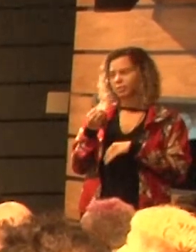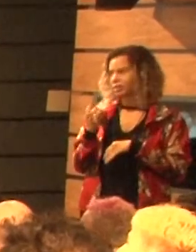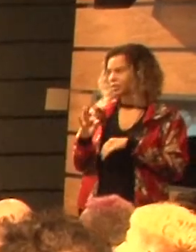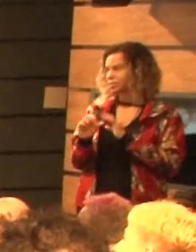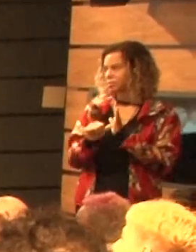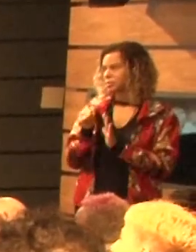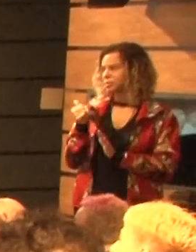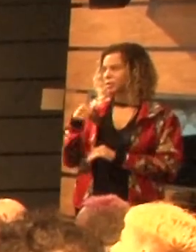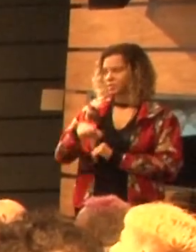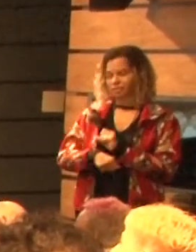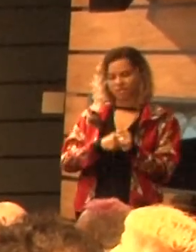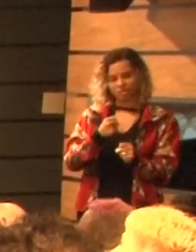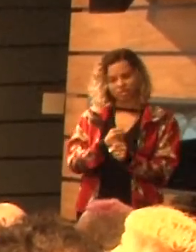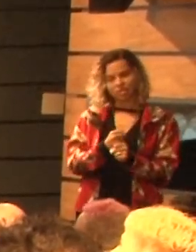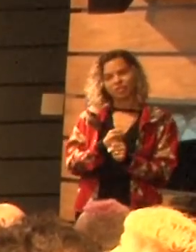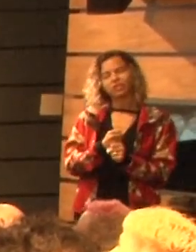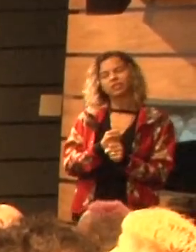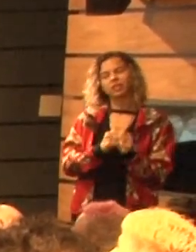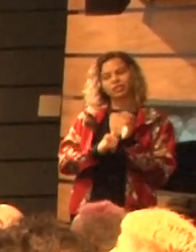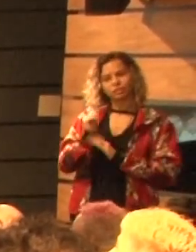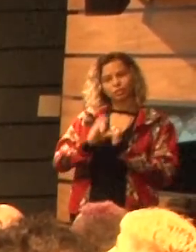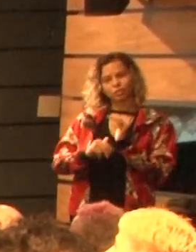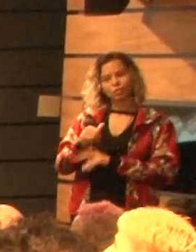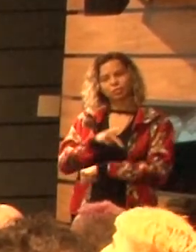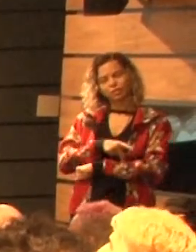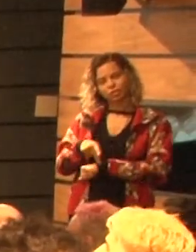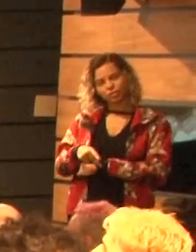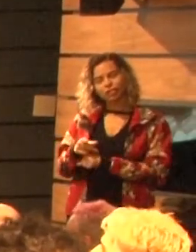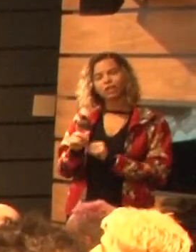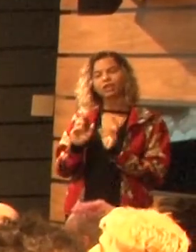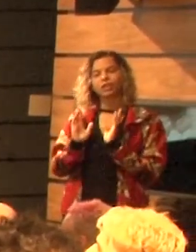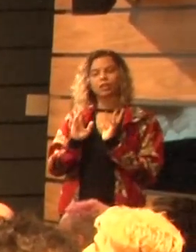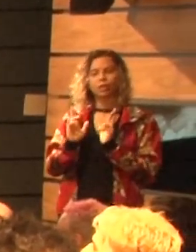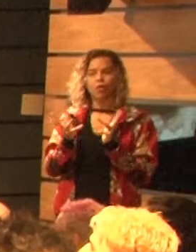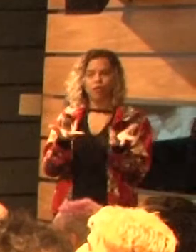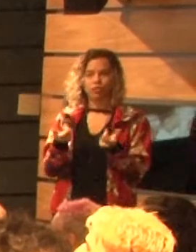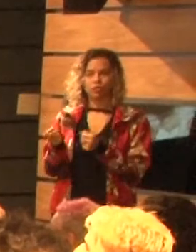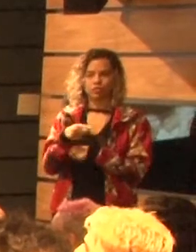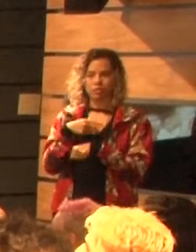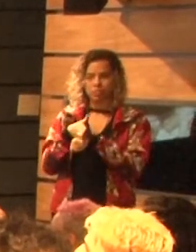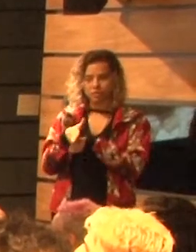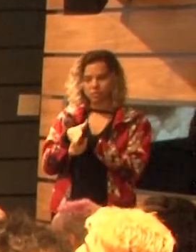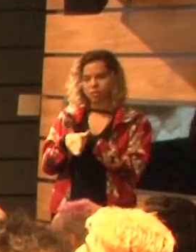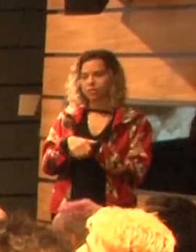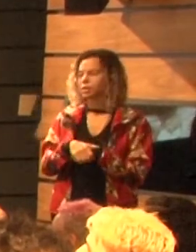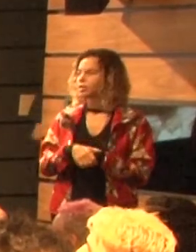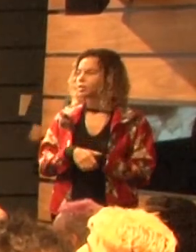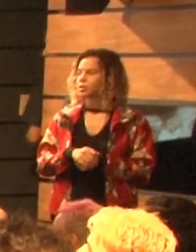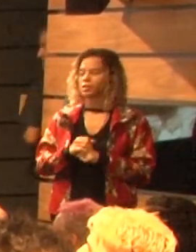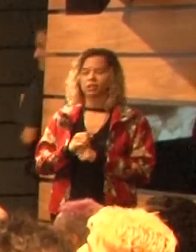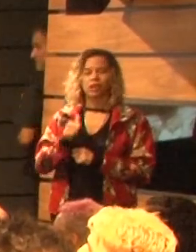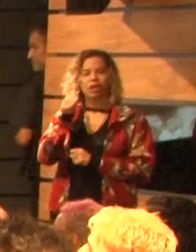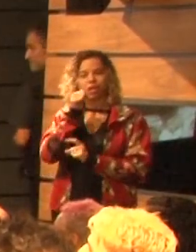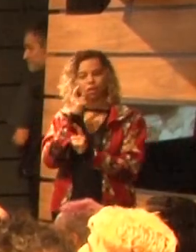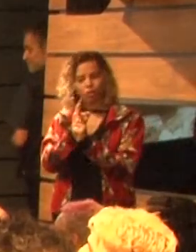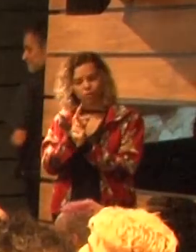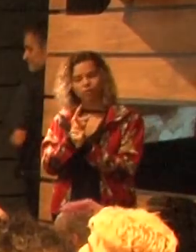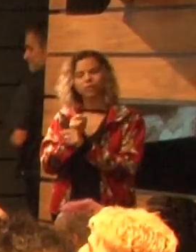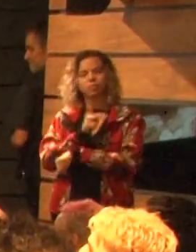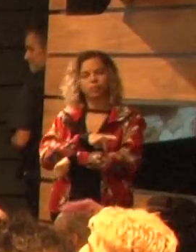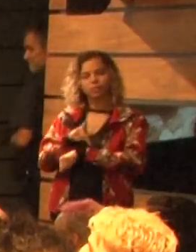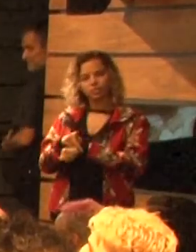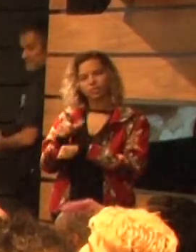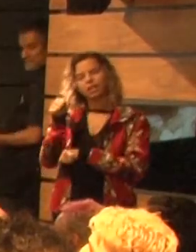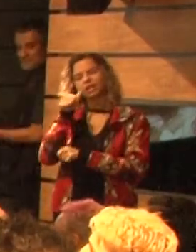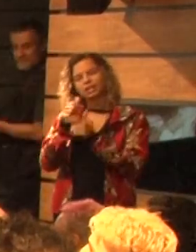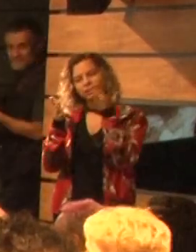pela primeira vez esse ano, nas ações pedagógicas, convido vocês para participarem. Encontra de Pedagogias da Teatra, vai